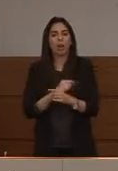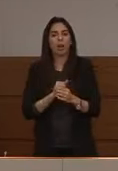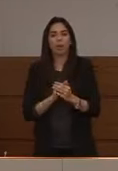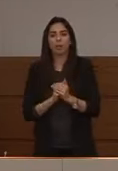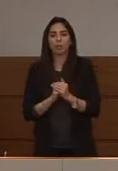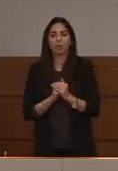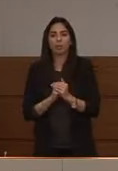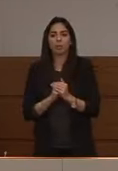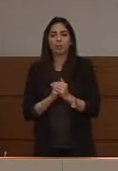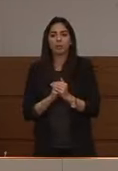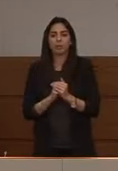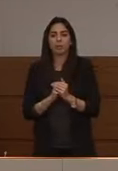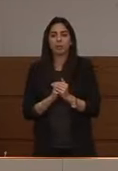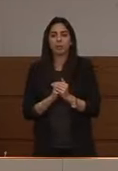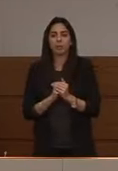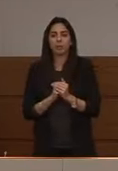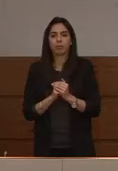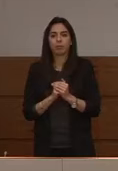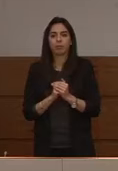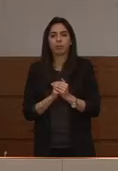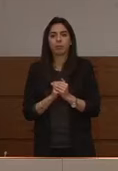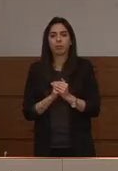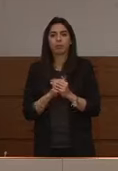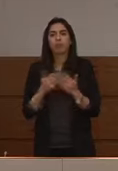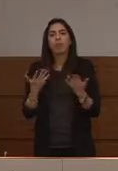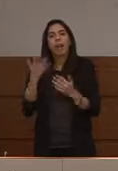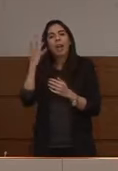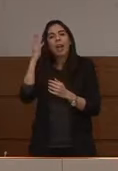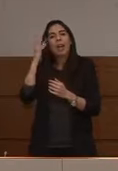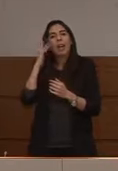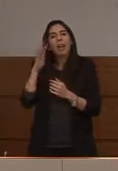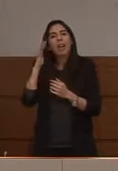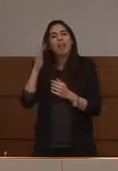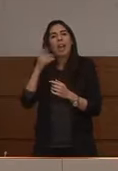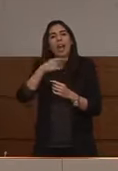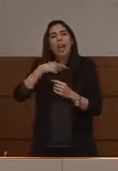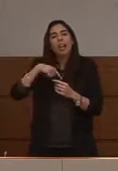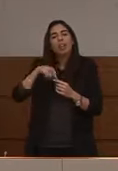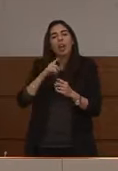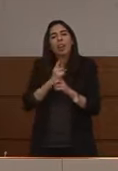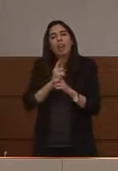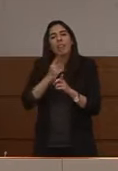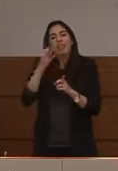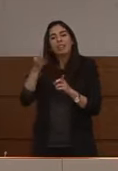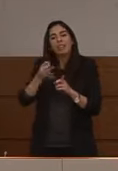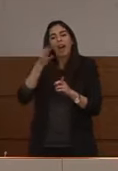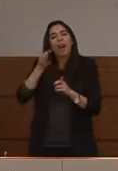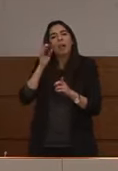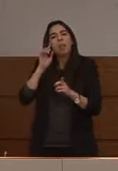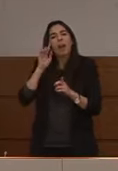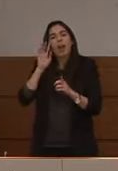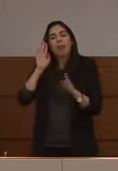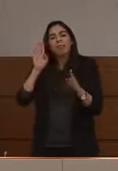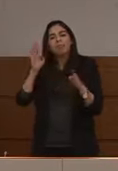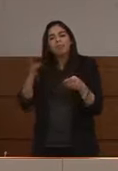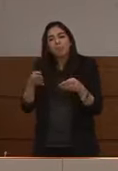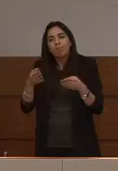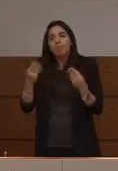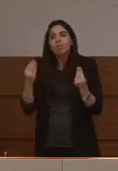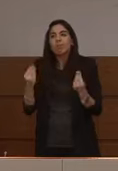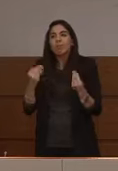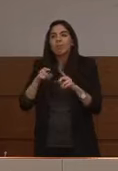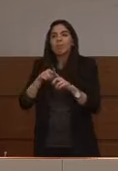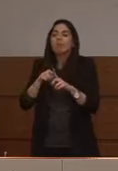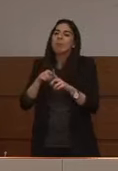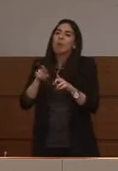riflessione per tiene a quelli che sono gli usi su base cosiddetta compassionevole